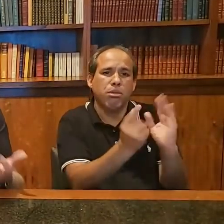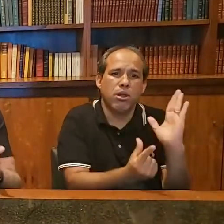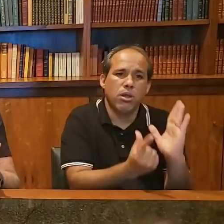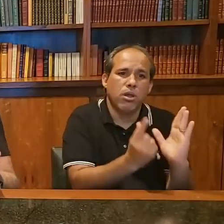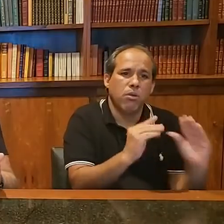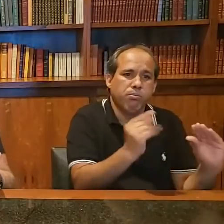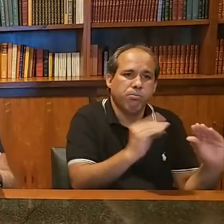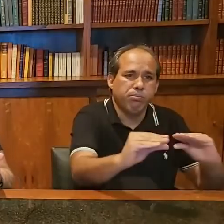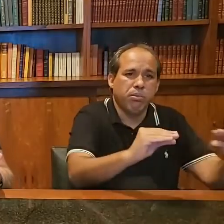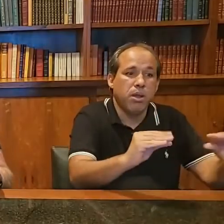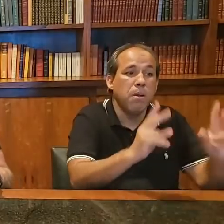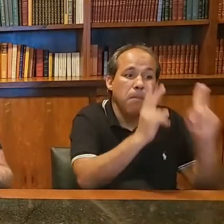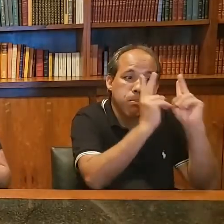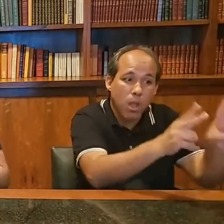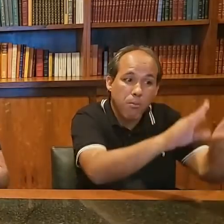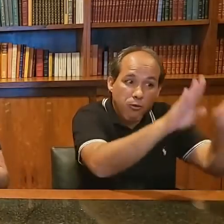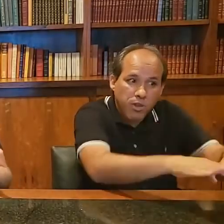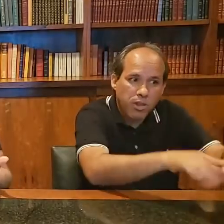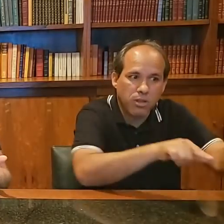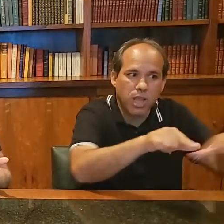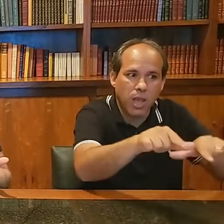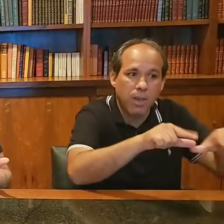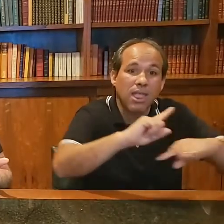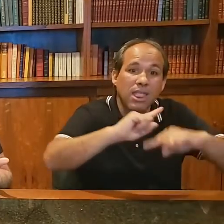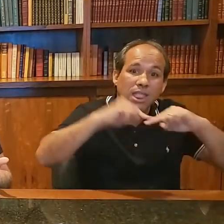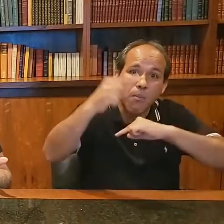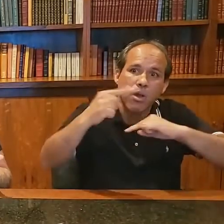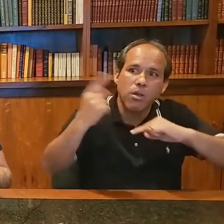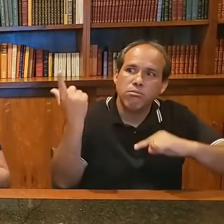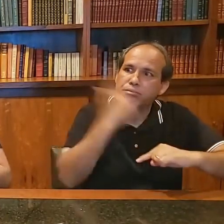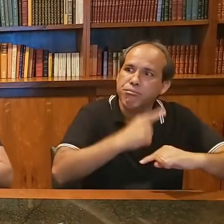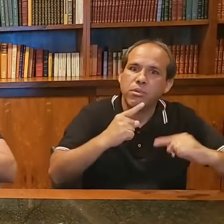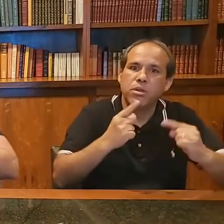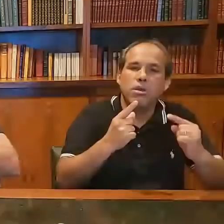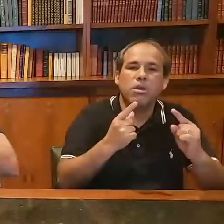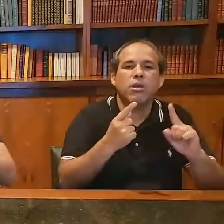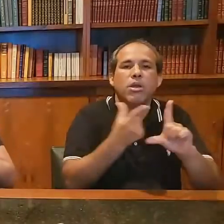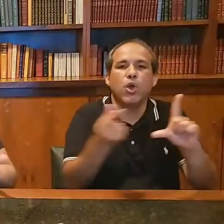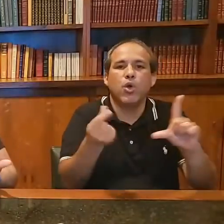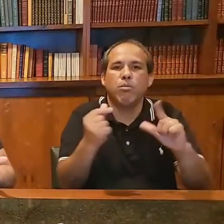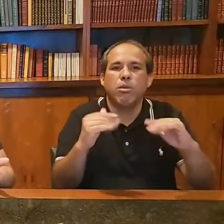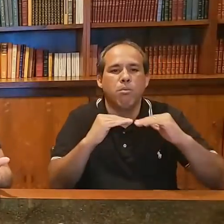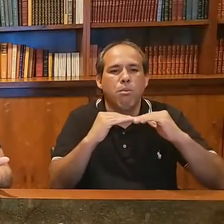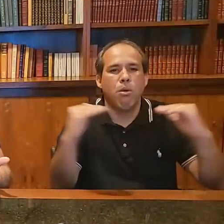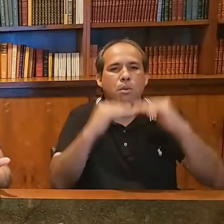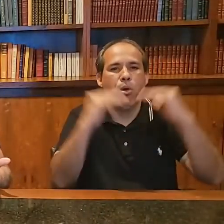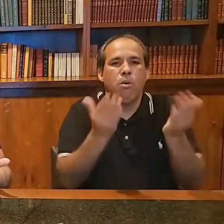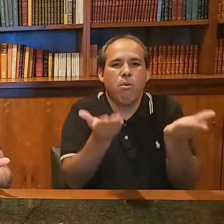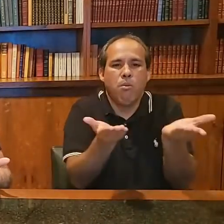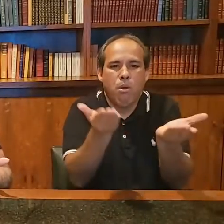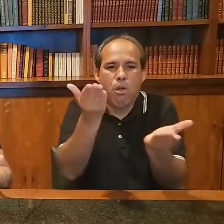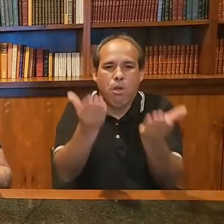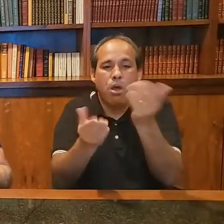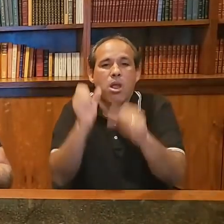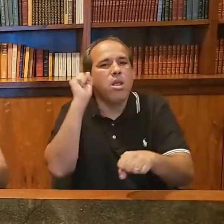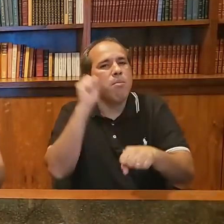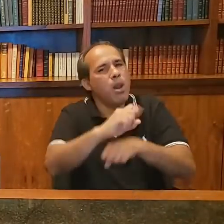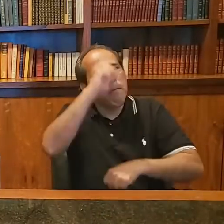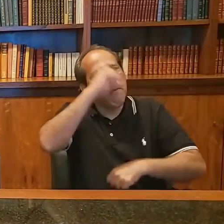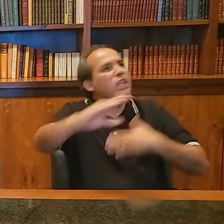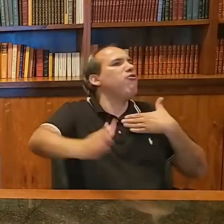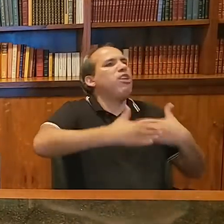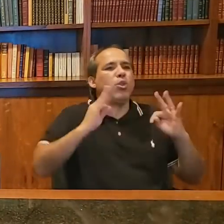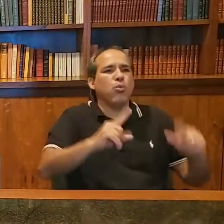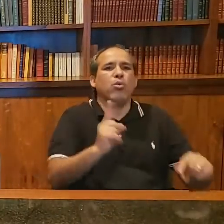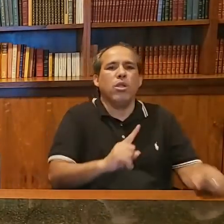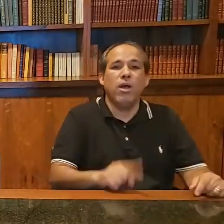compromisso de manter o pessoal empregado, até a economia se estabilizar. A gente espera que lockdown não venha acontecer mais no Brasil. Porque o país que